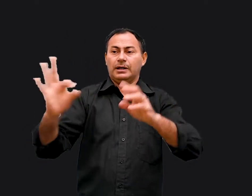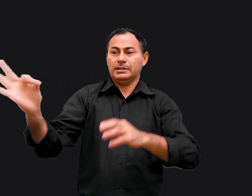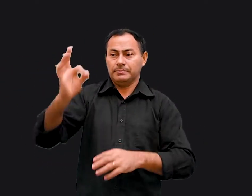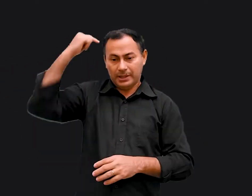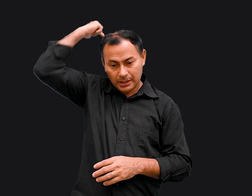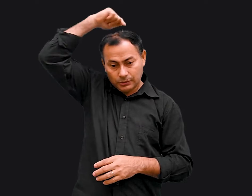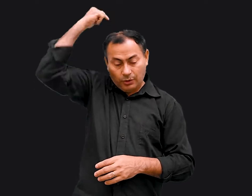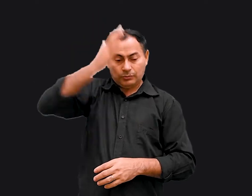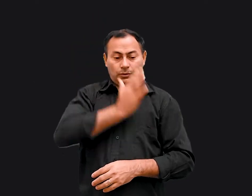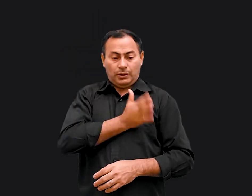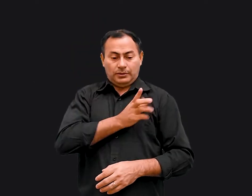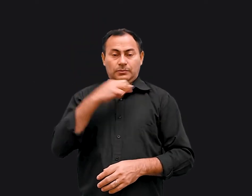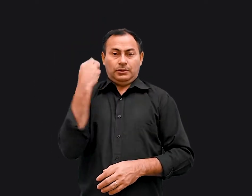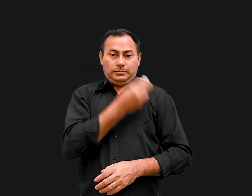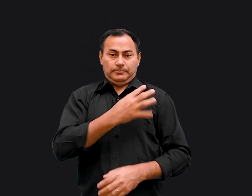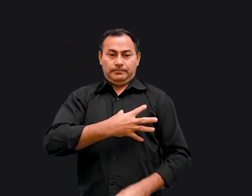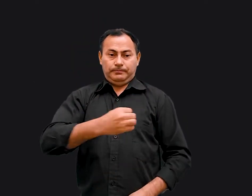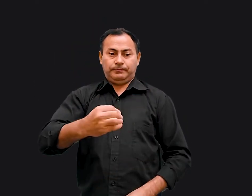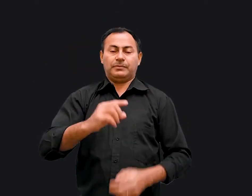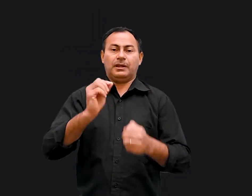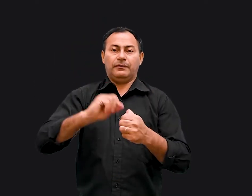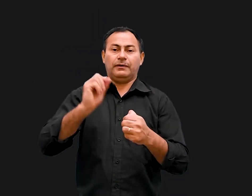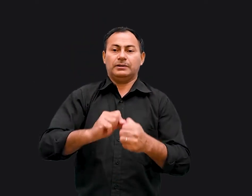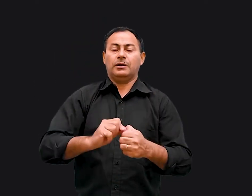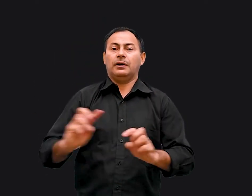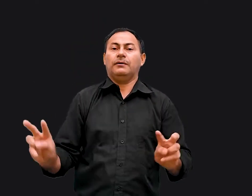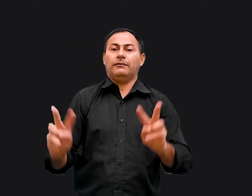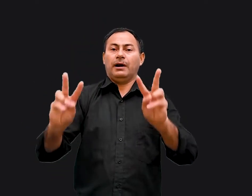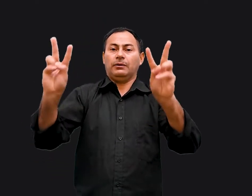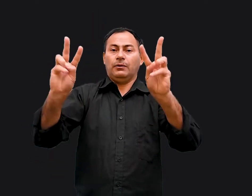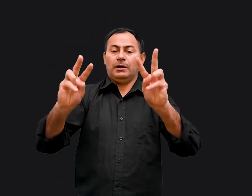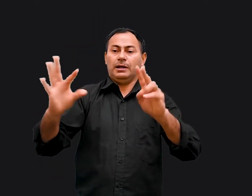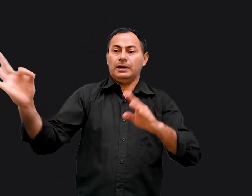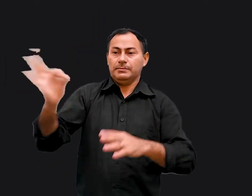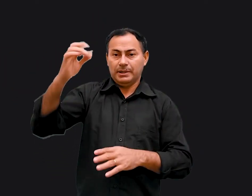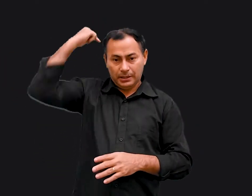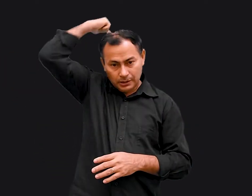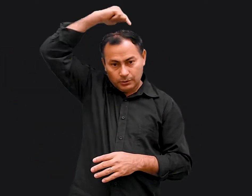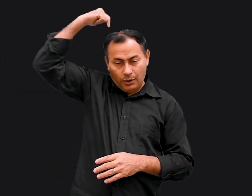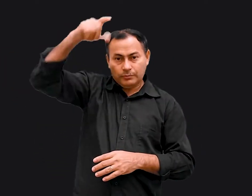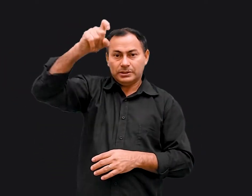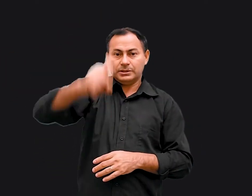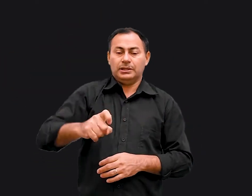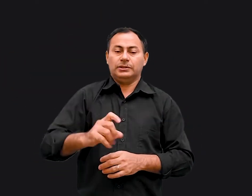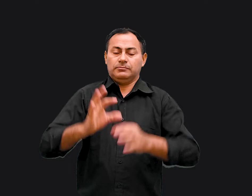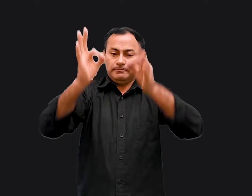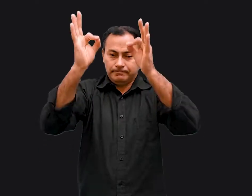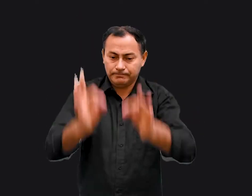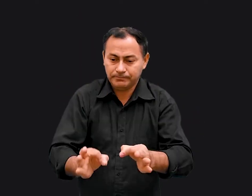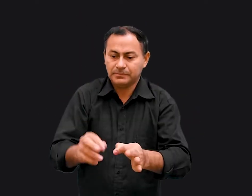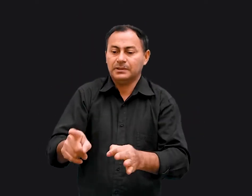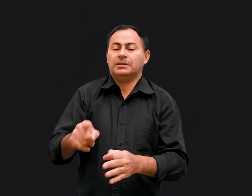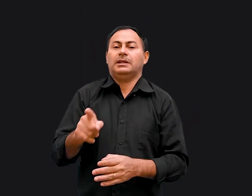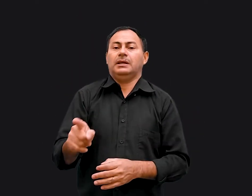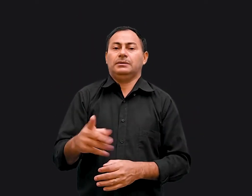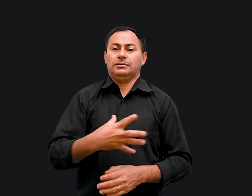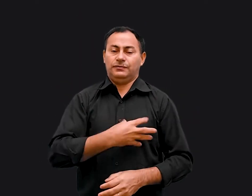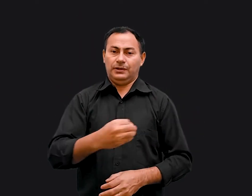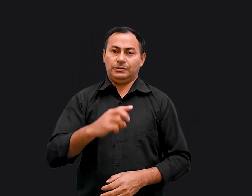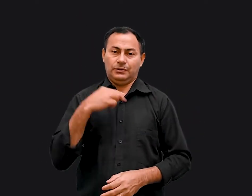no coração de nossos filhos e fazer com que os valores espirituais sejam a convicção deles. Quando